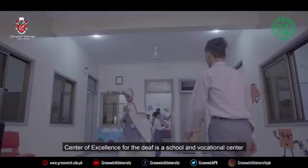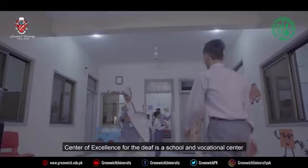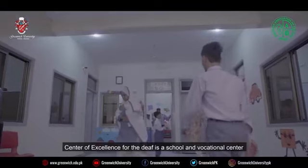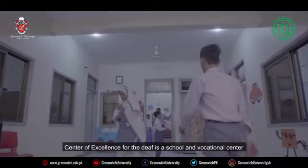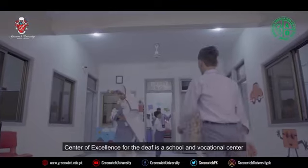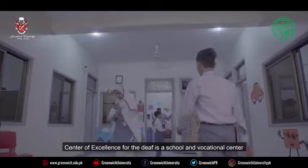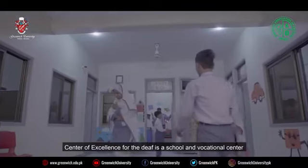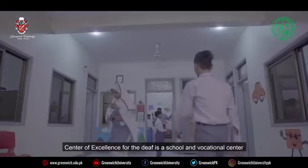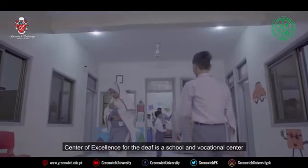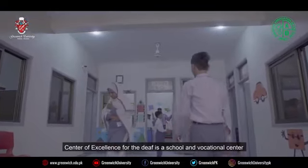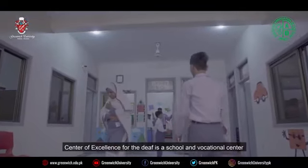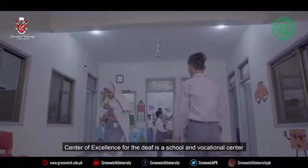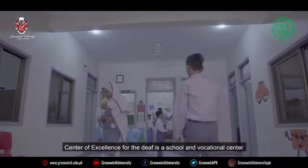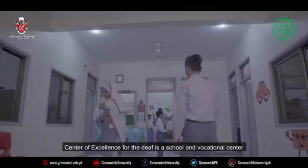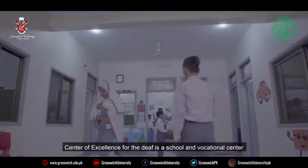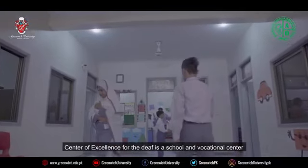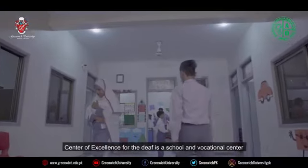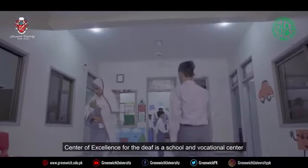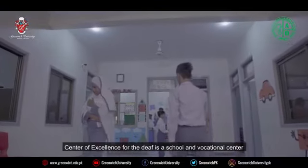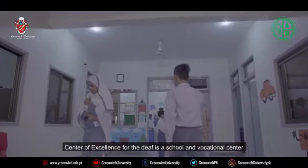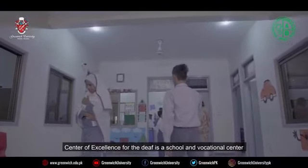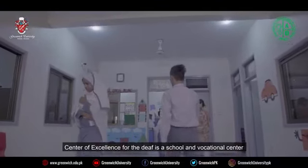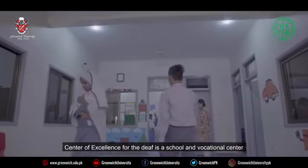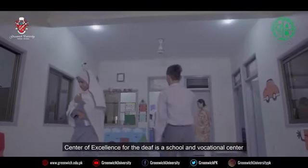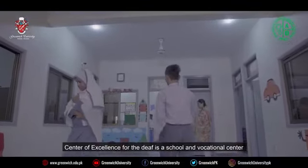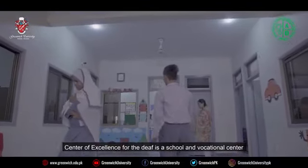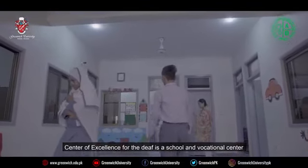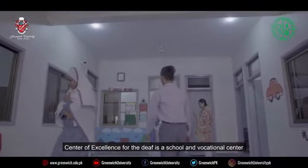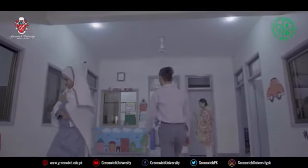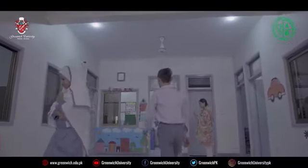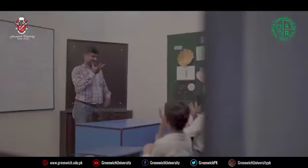सेंटर ऑफ एक्सीलेंस फॉर डेफ एक डेफ स्कूल और वोकेशनल ट्रेनिंग सेंटर है